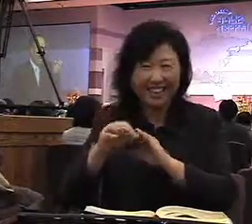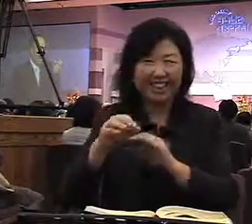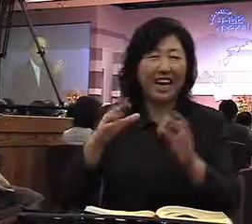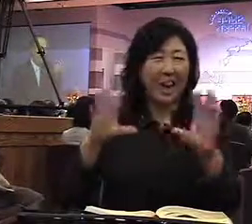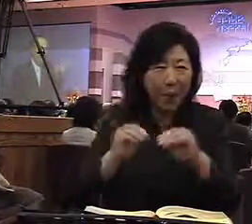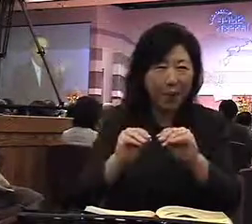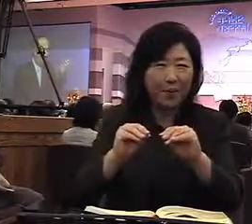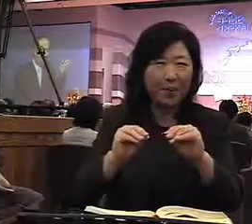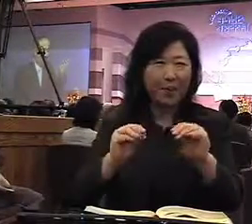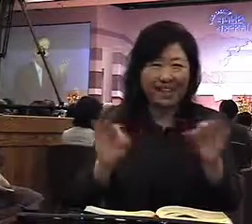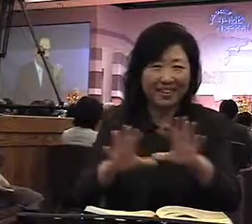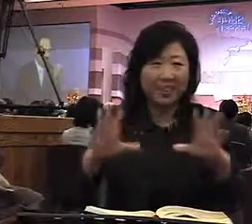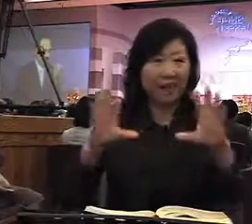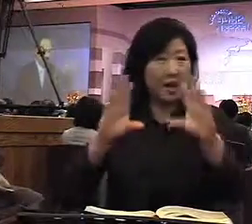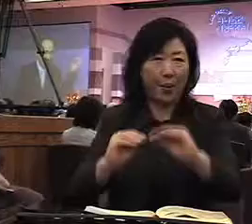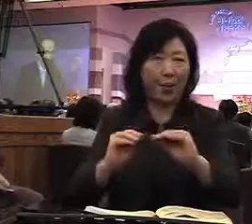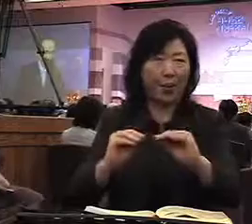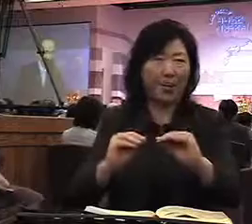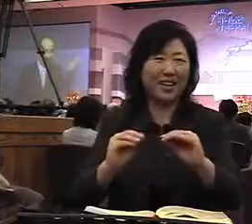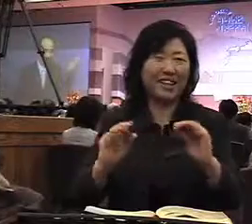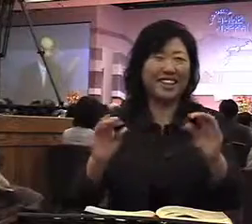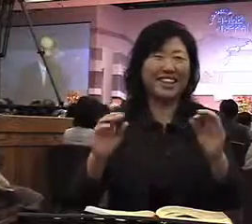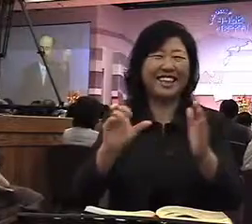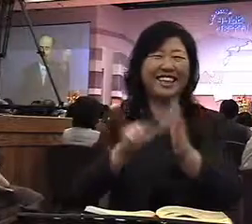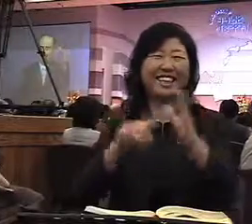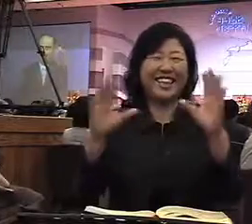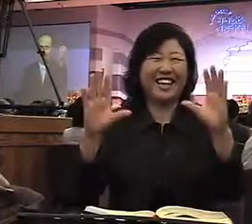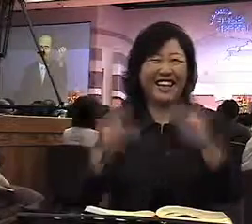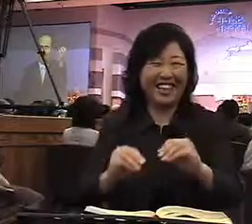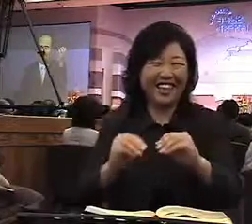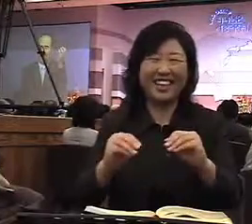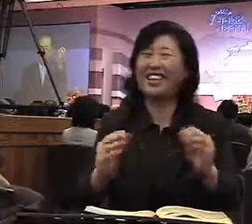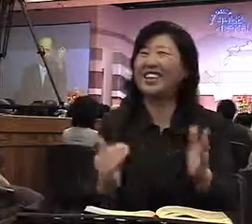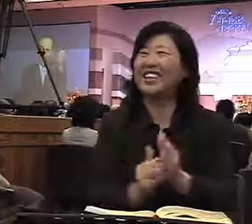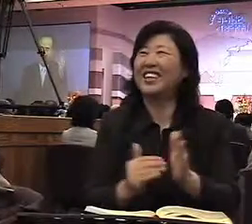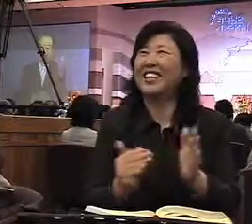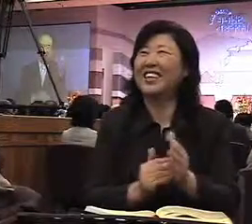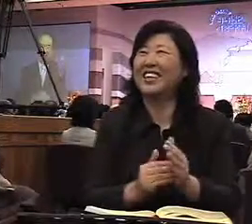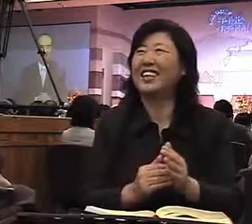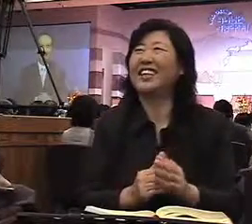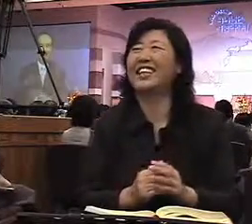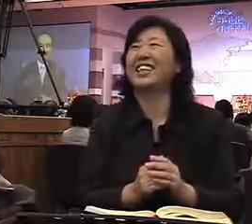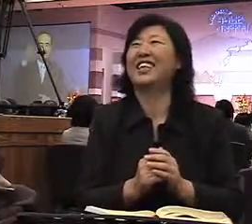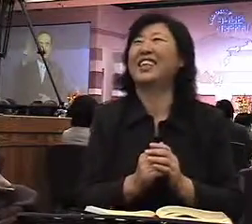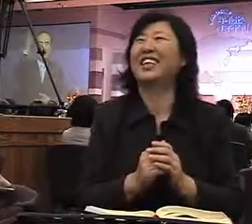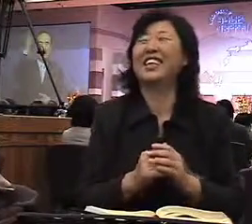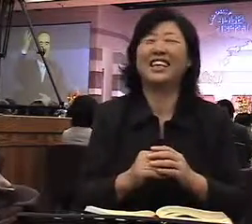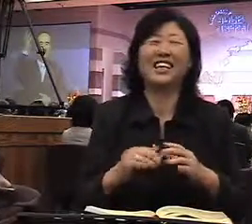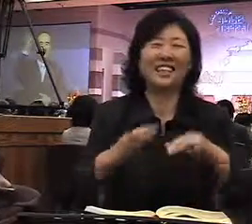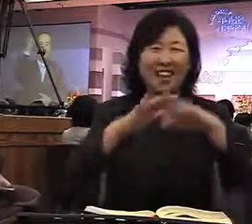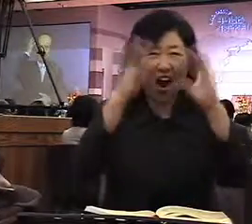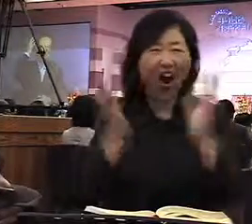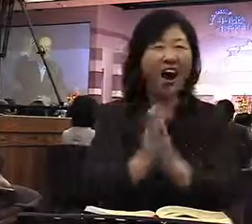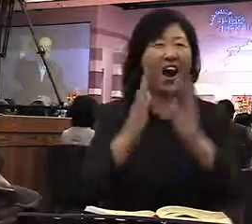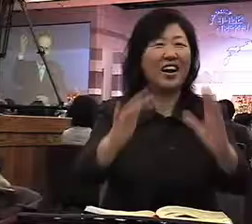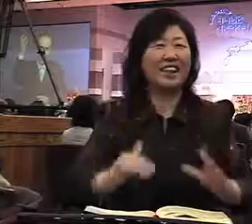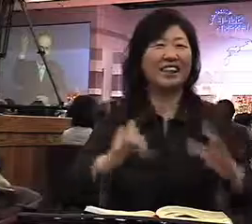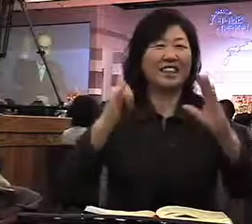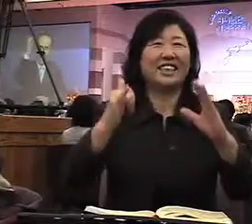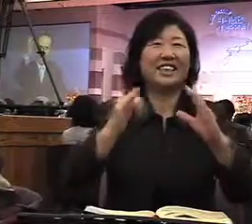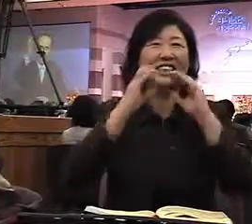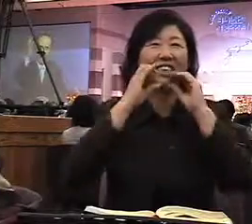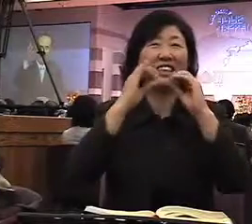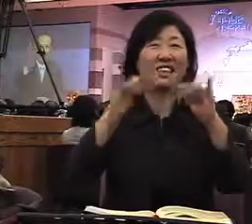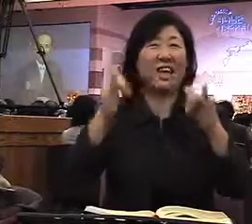우리 한국 성도는 불과 얼음 속을 순간적으로 왔다 갔다 하십니다. 대단한 기도인지 전 세계 크리스천 이